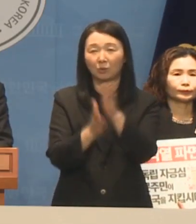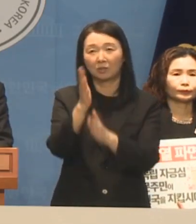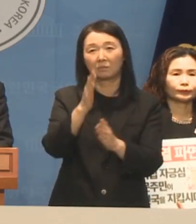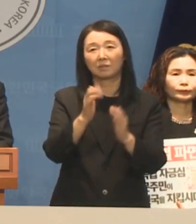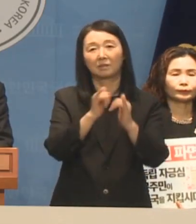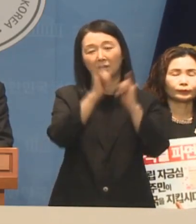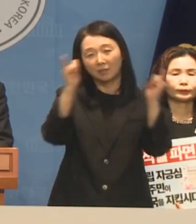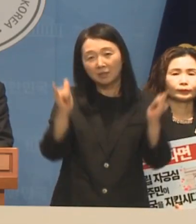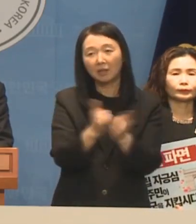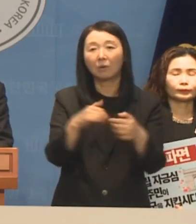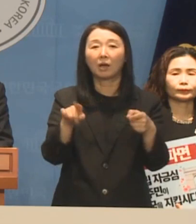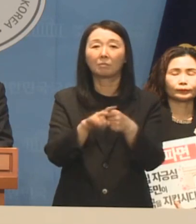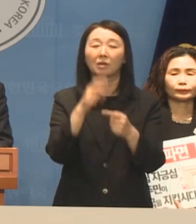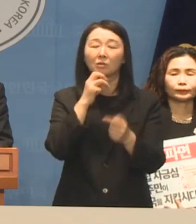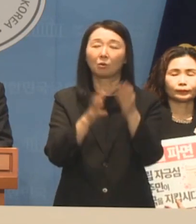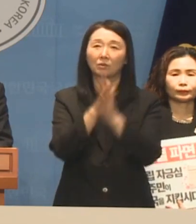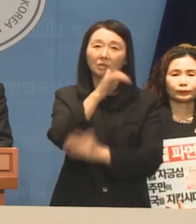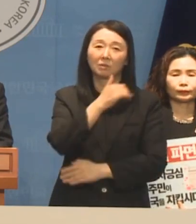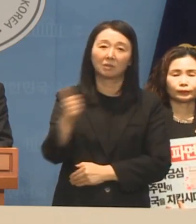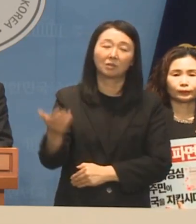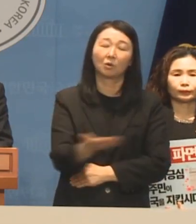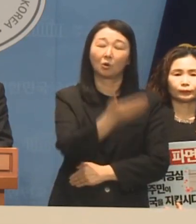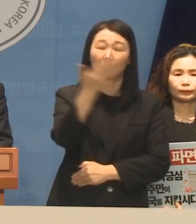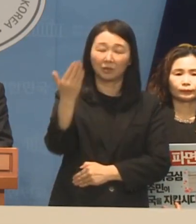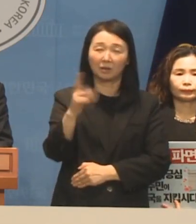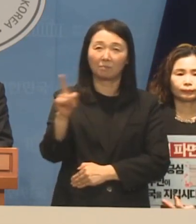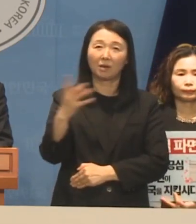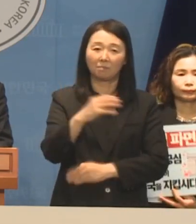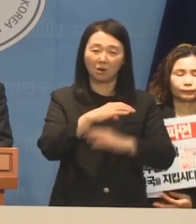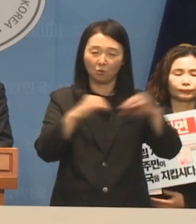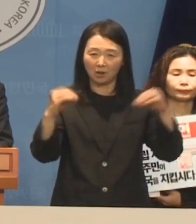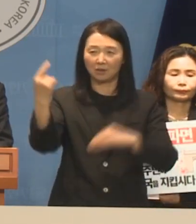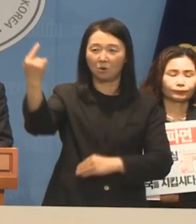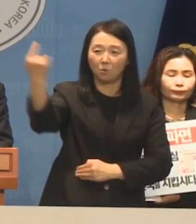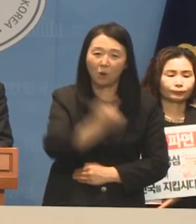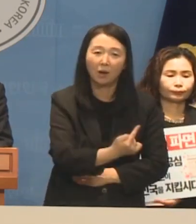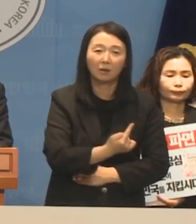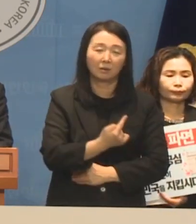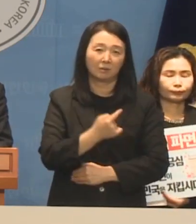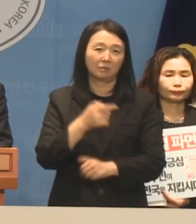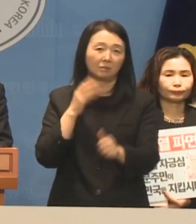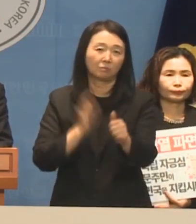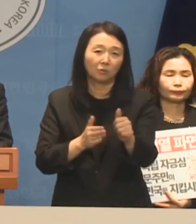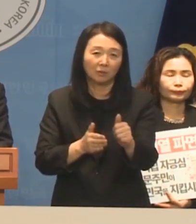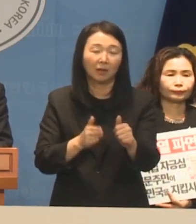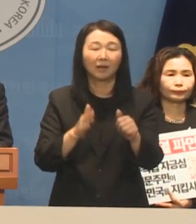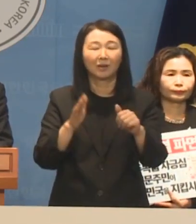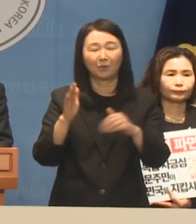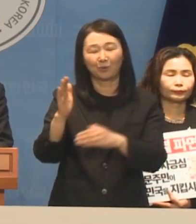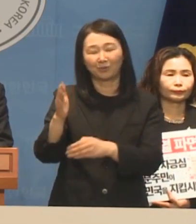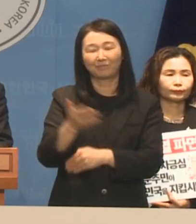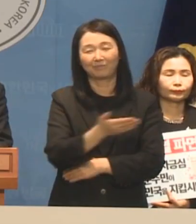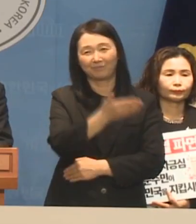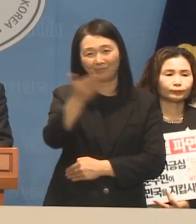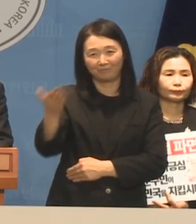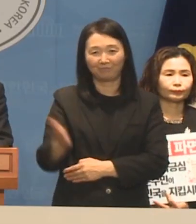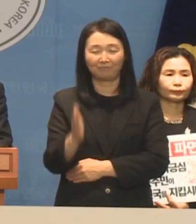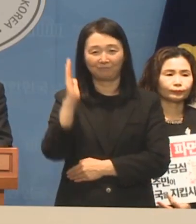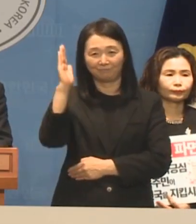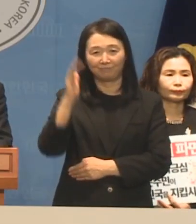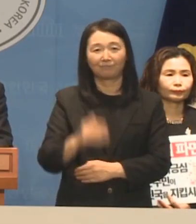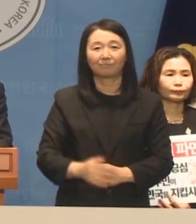노동시민사회가 서울 시민께 100만 광장을 열어주시길 호소드리고자 이 기자 여러분 앞에 다